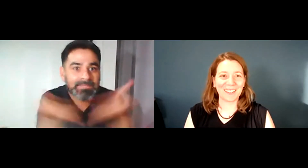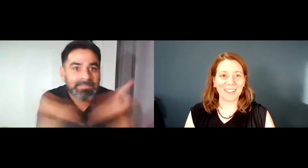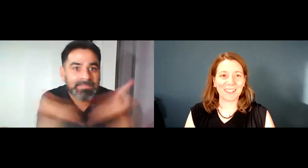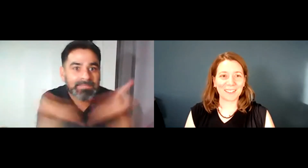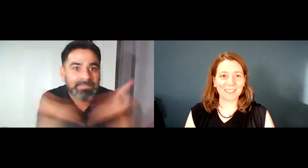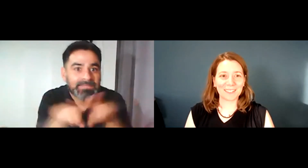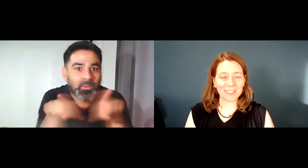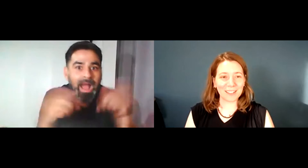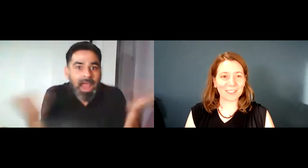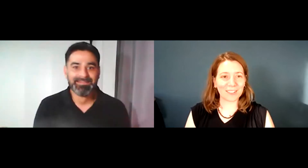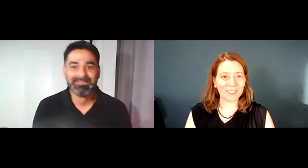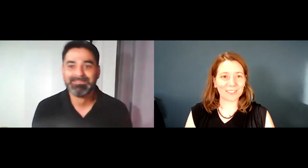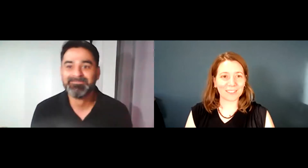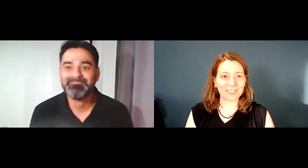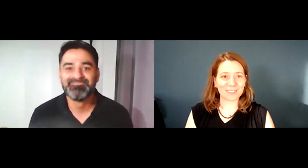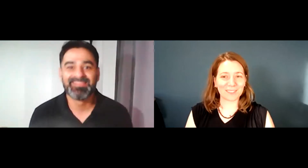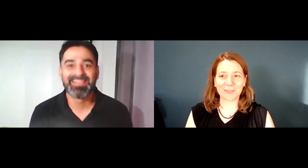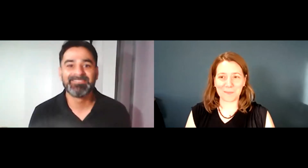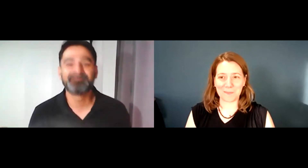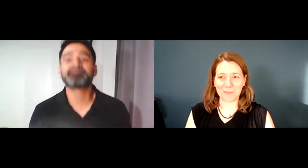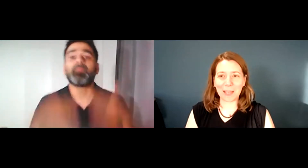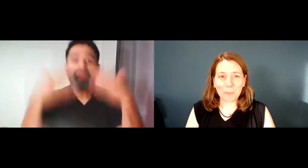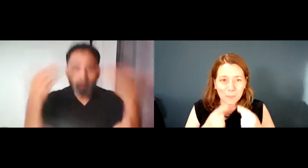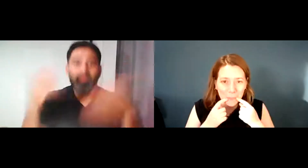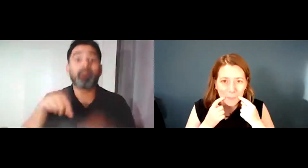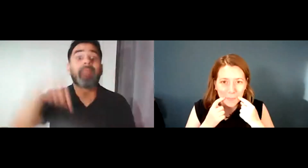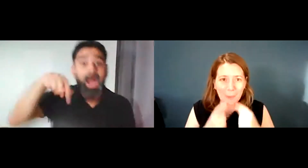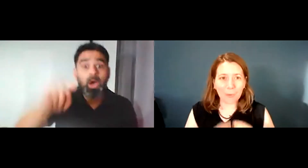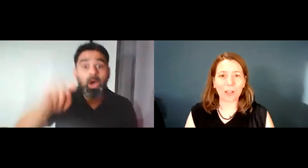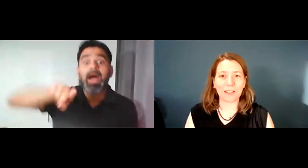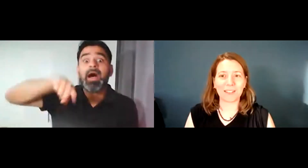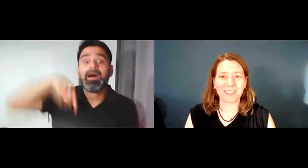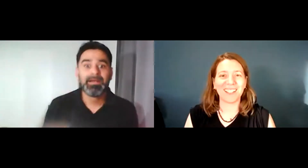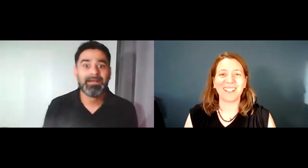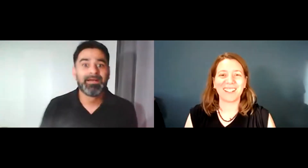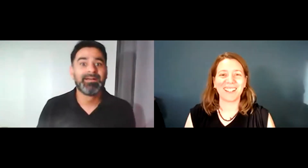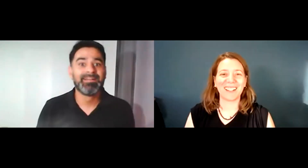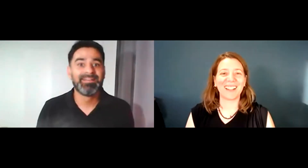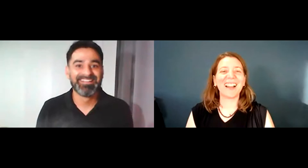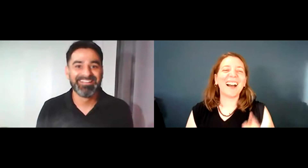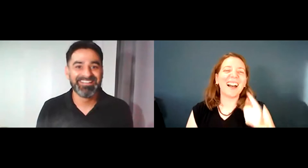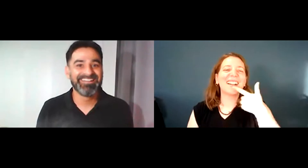Claro. Pero más joven. La boca, pero joven. Ah,